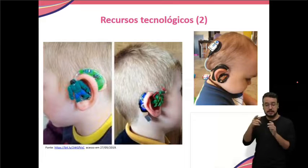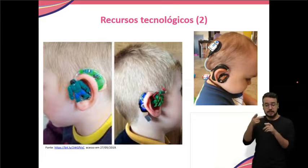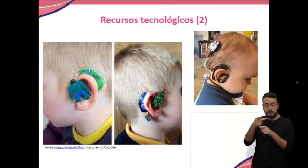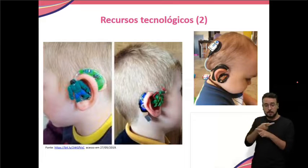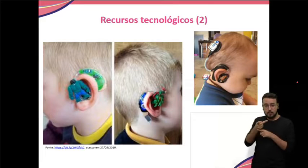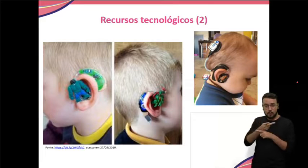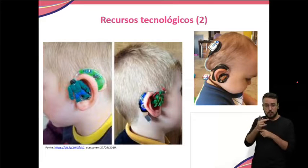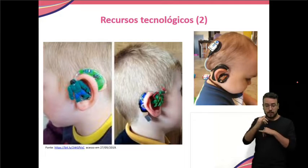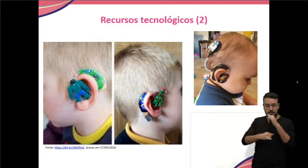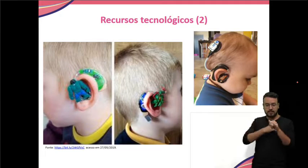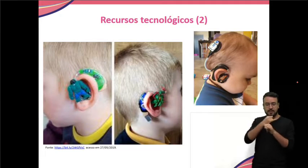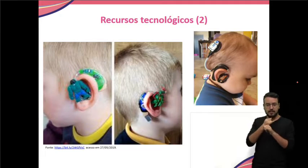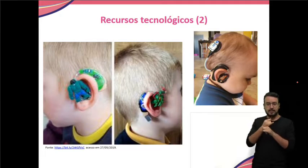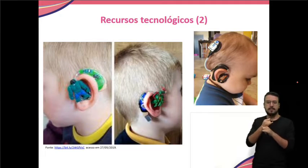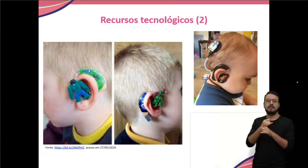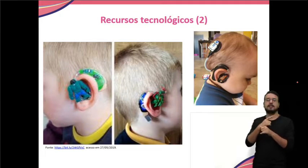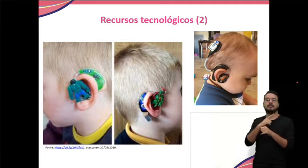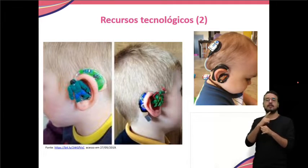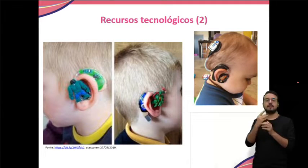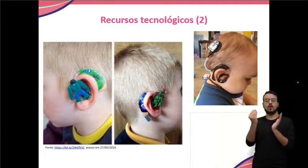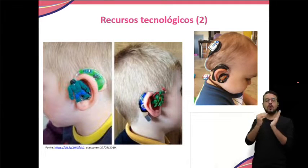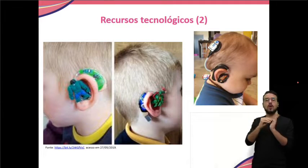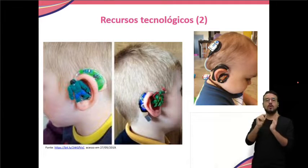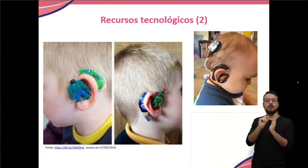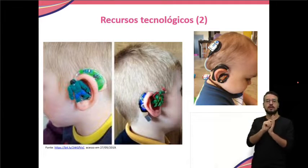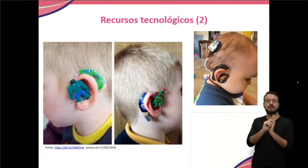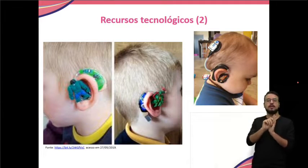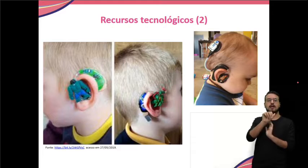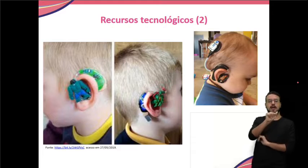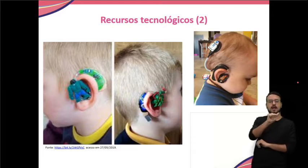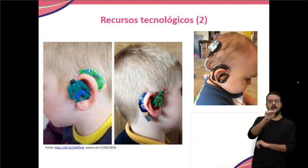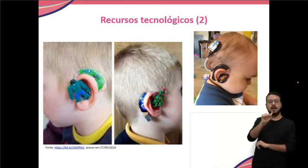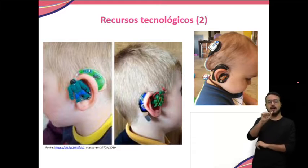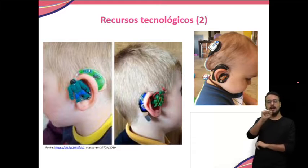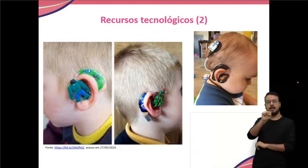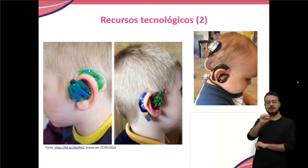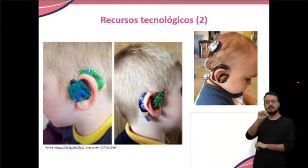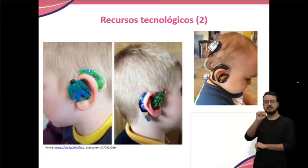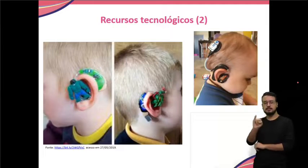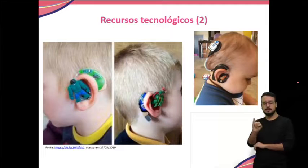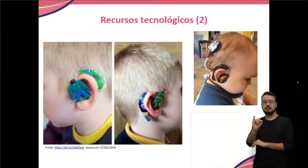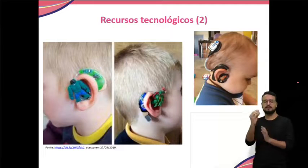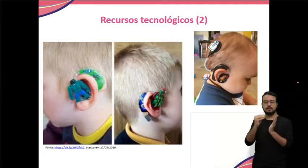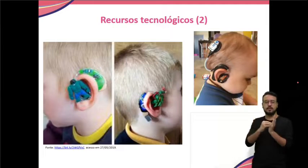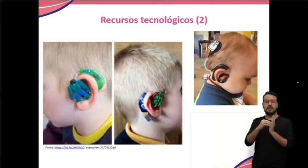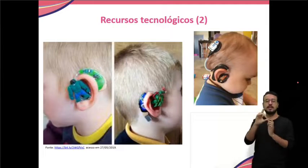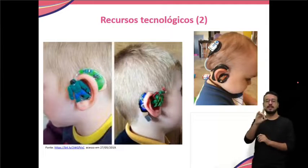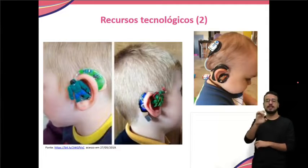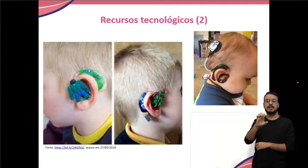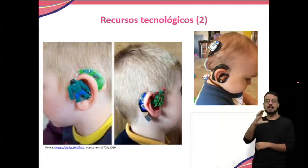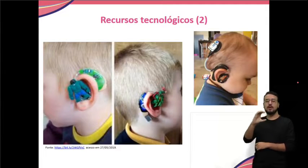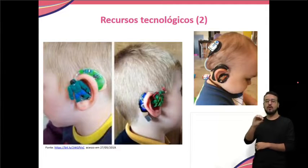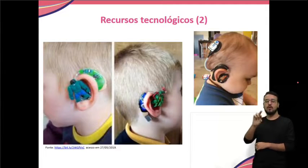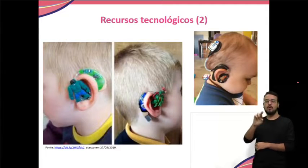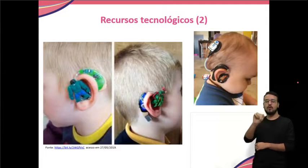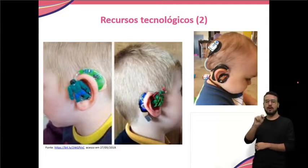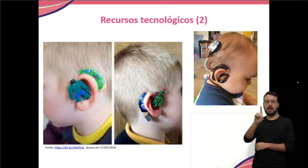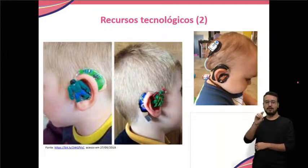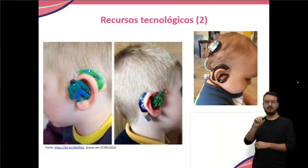amplificação sonora individual decorado. Né? Tem estrelinhas, para as meninas tem bastante coisa também. Por que tudo